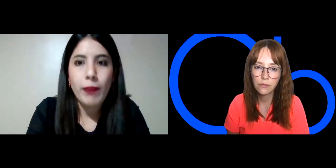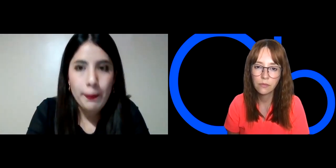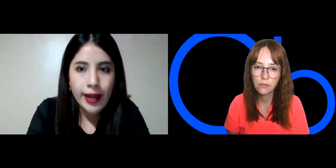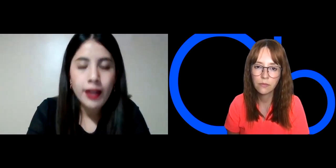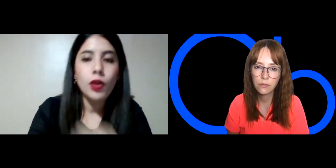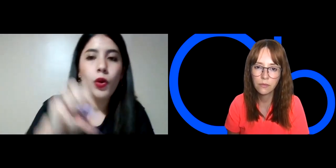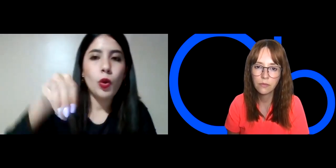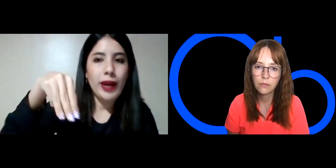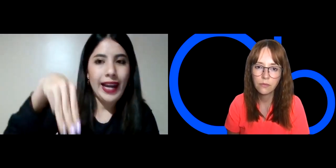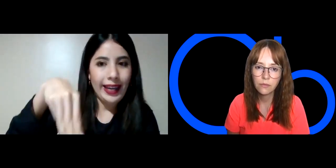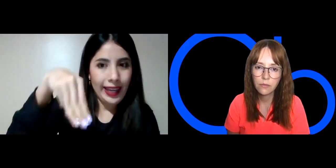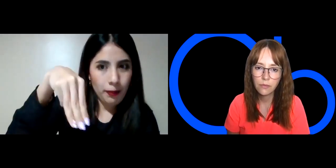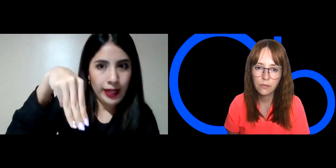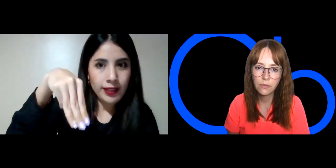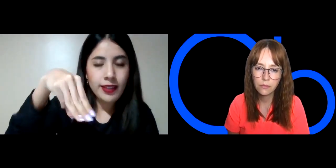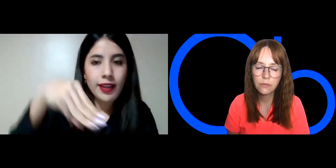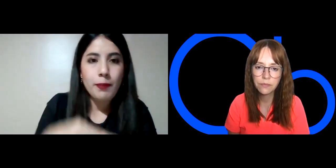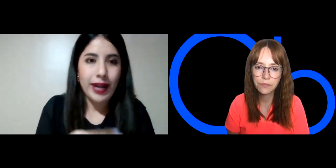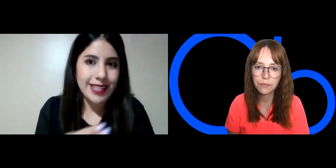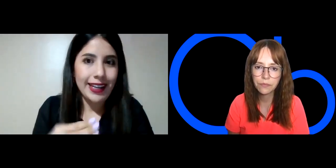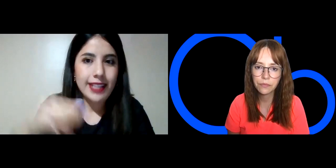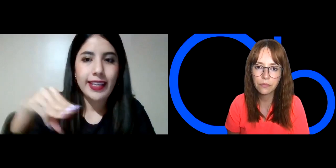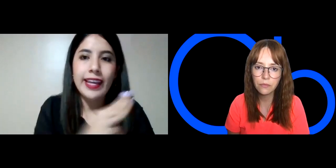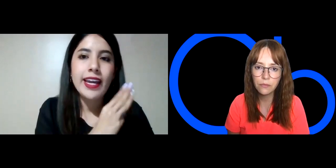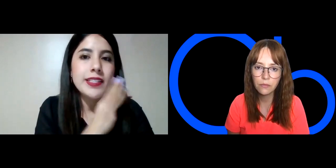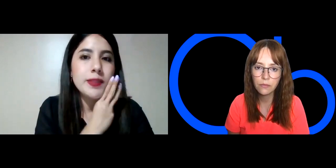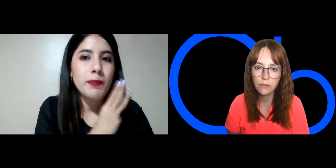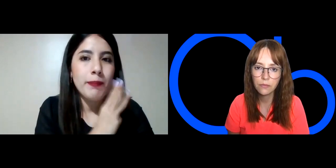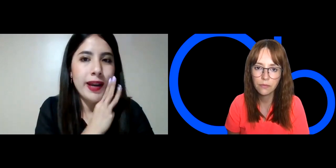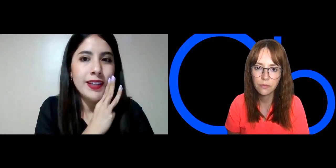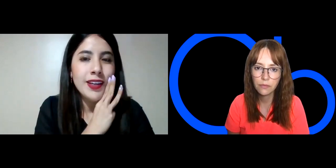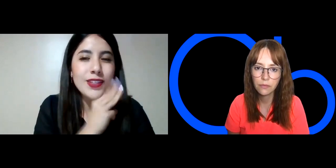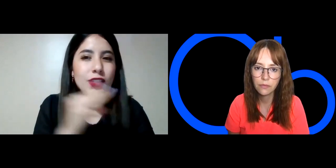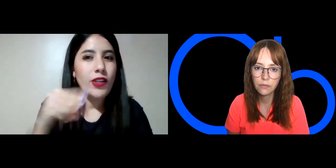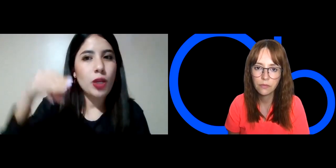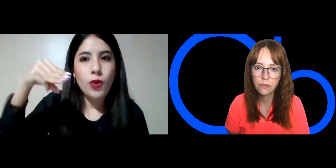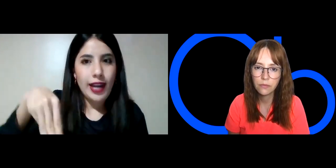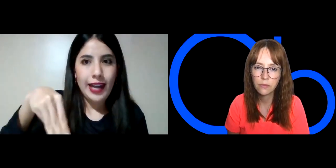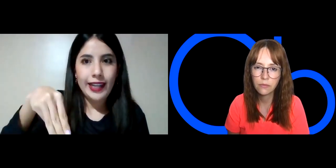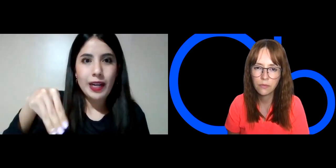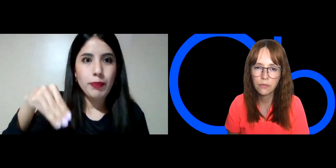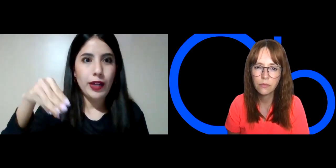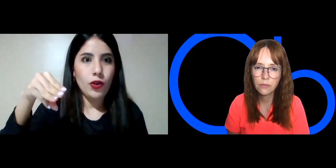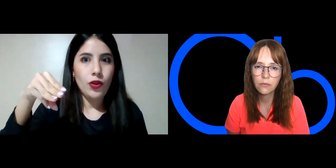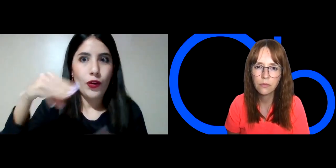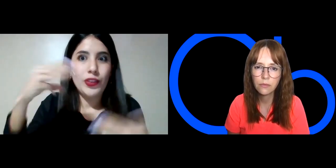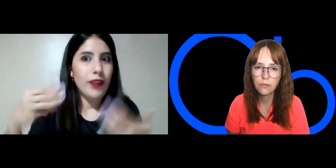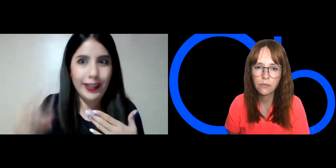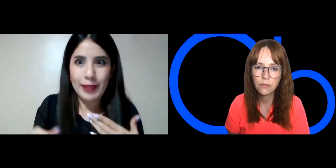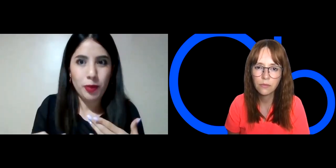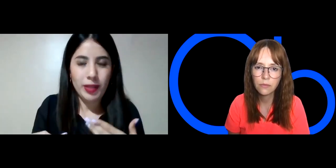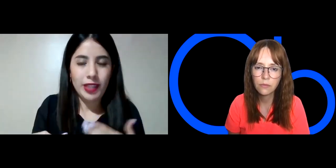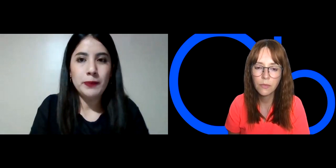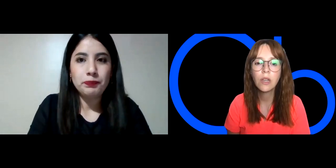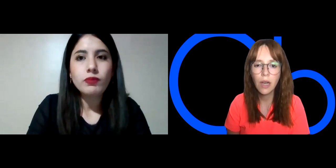ejemplo, mamá ocupa la M para hacer la seña, es mamá. O sea, solo es como la letra, pero con